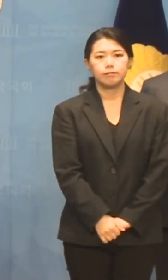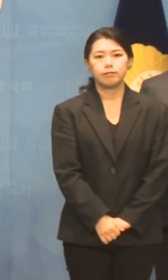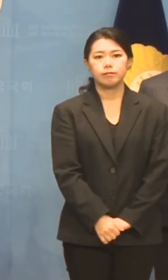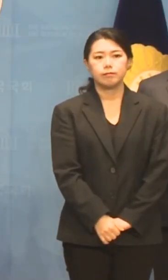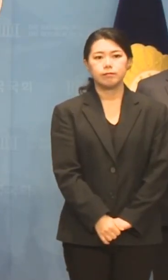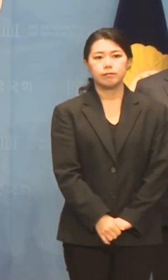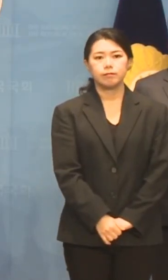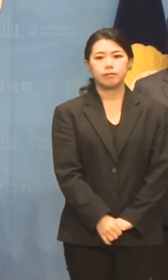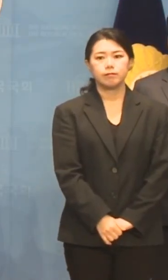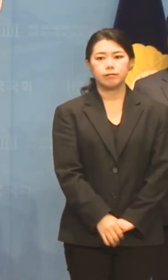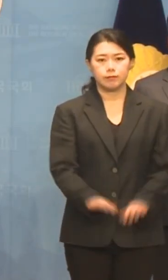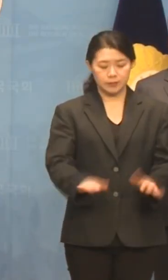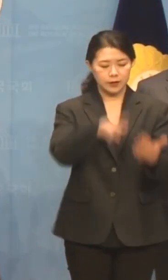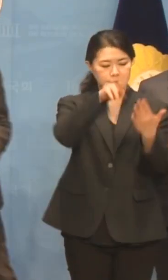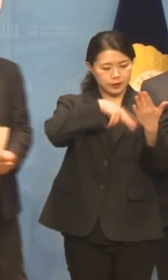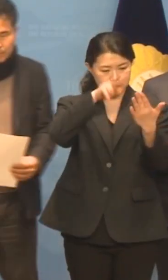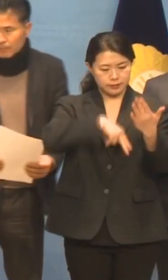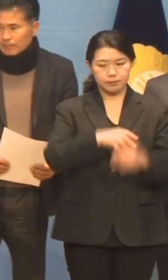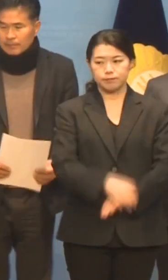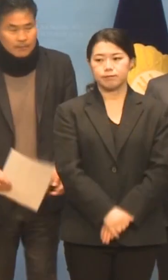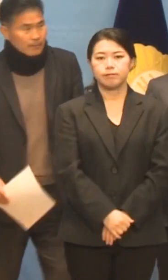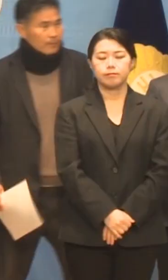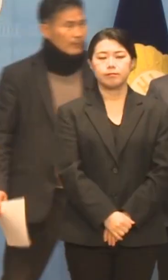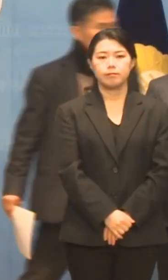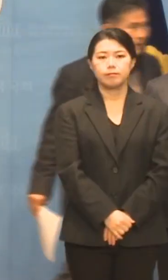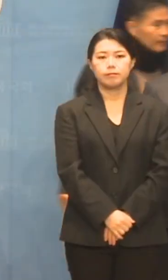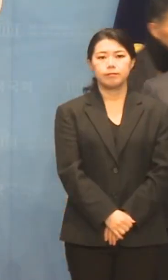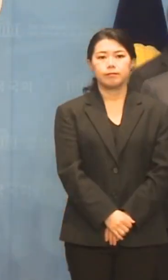그러면 낭독하겠습니다.